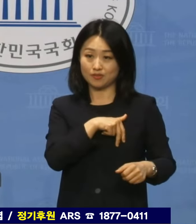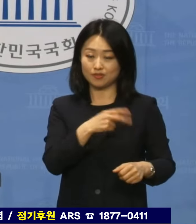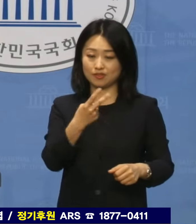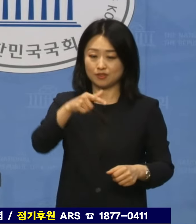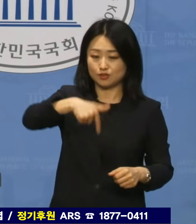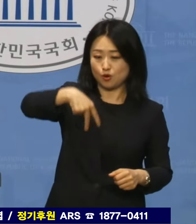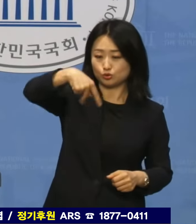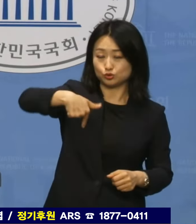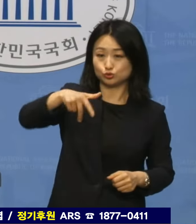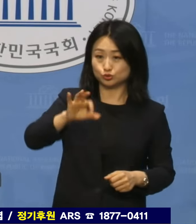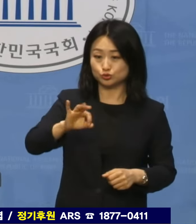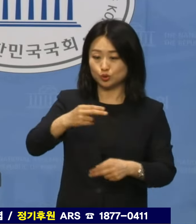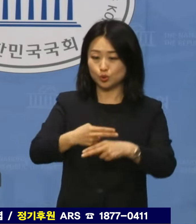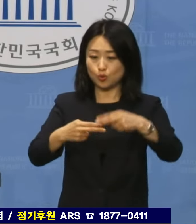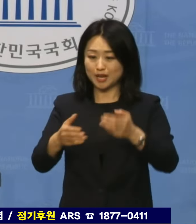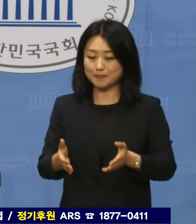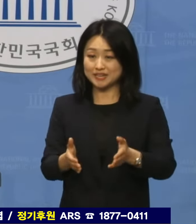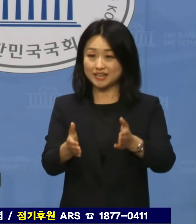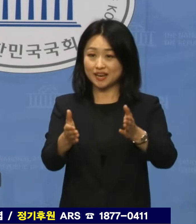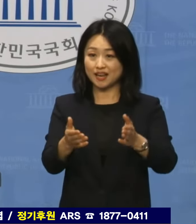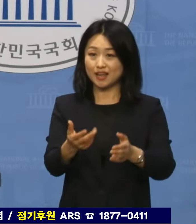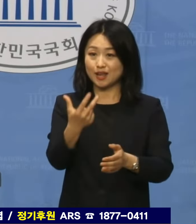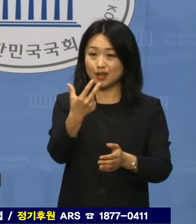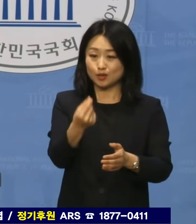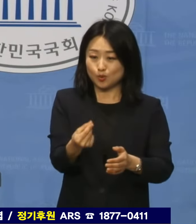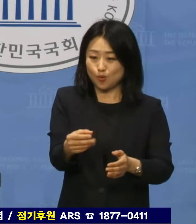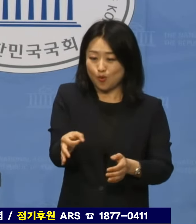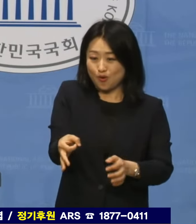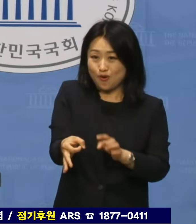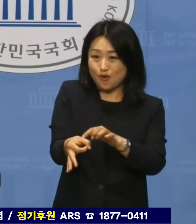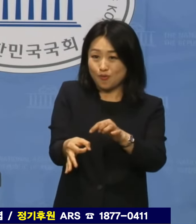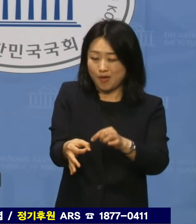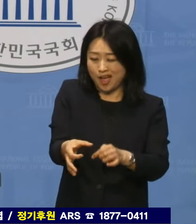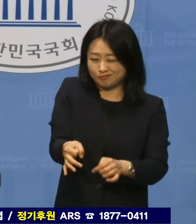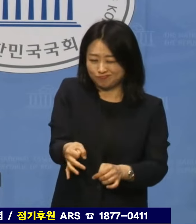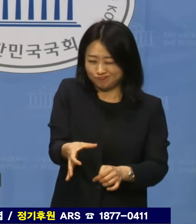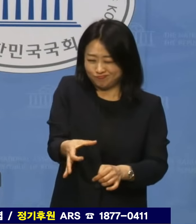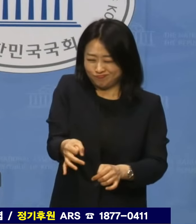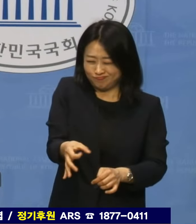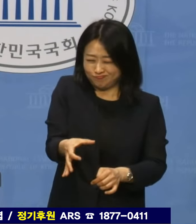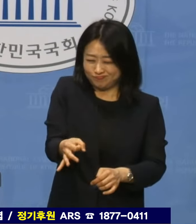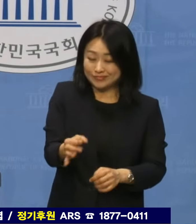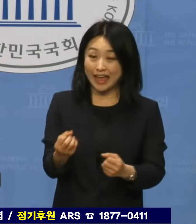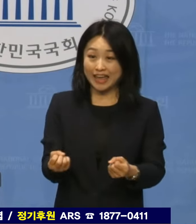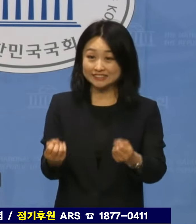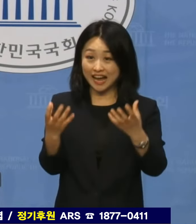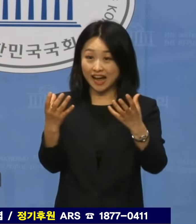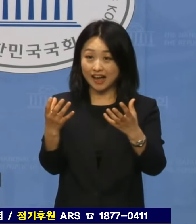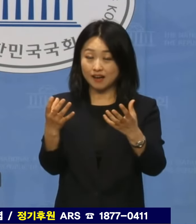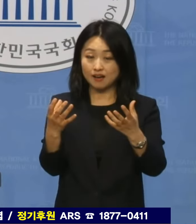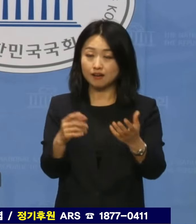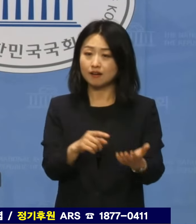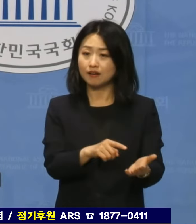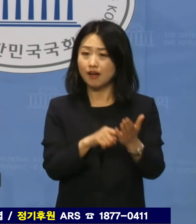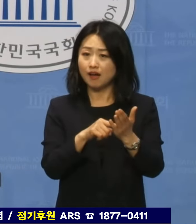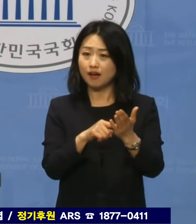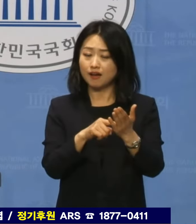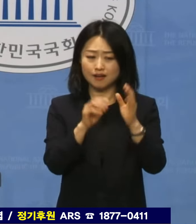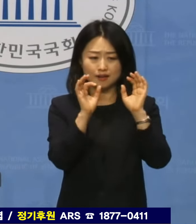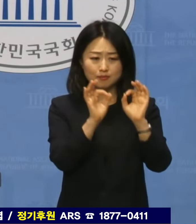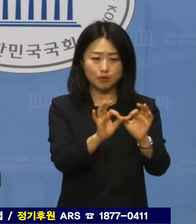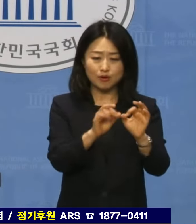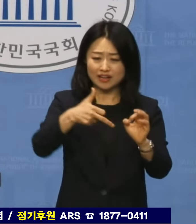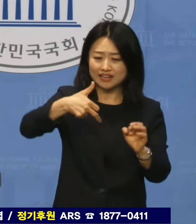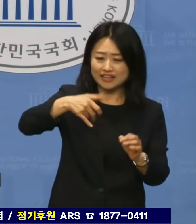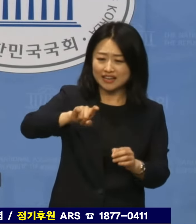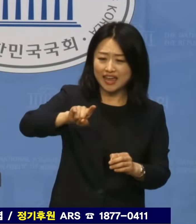덕수궁 돌담길에서 관략근에 힘을 조이는 케겔 운동과 체조를 권장하는 행사를 열었습니다.